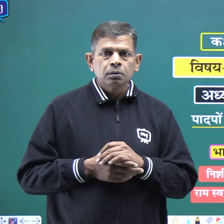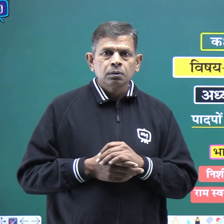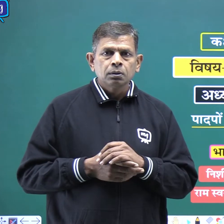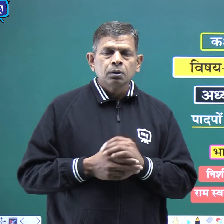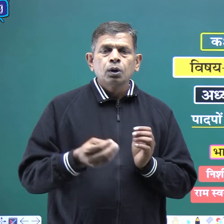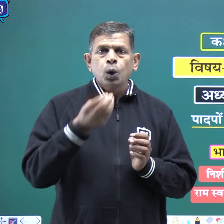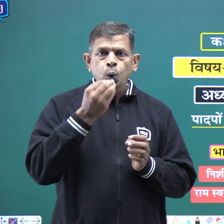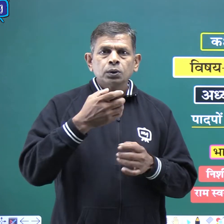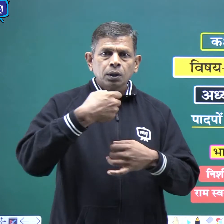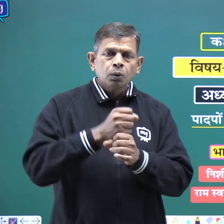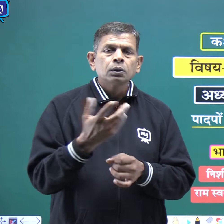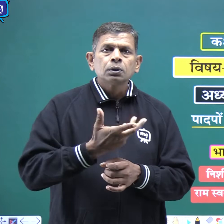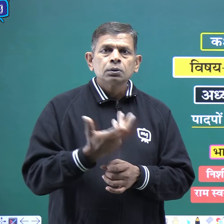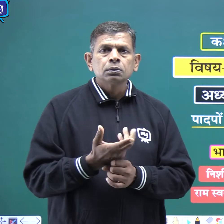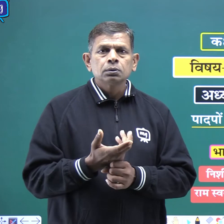पोषण कैसे होता है।